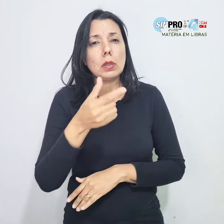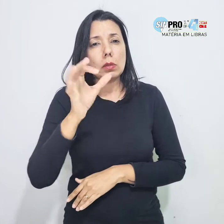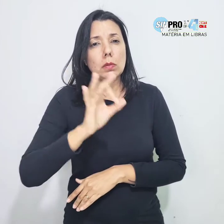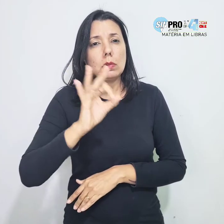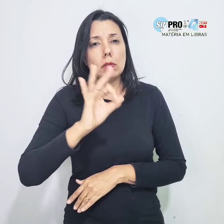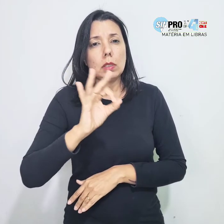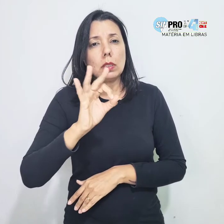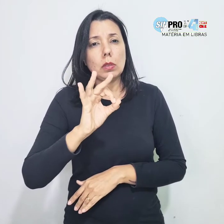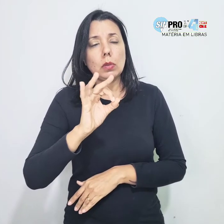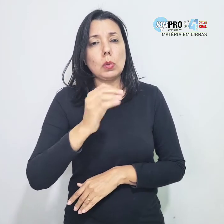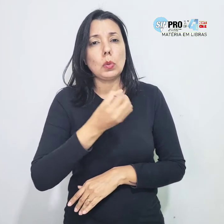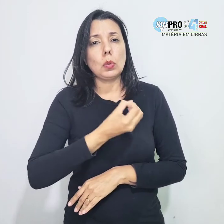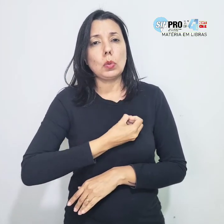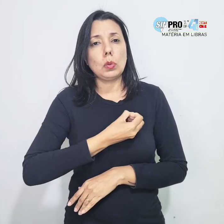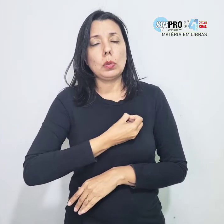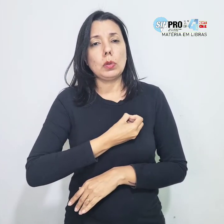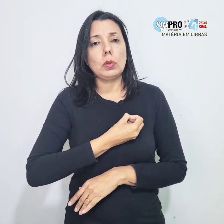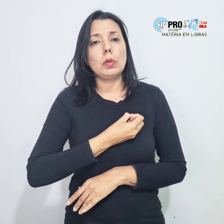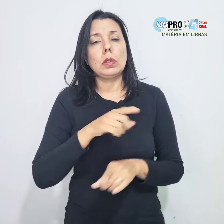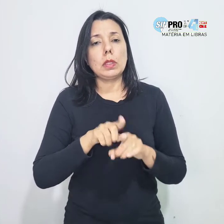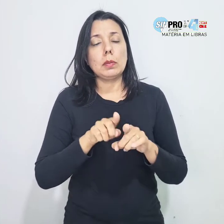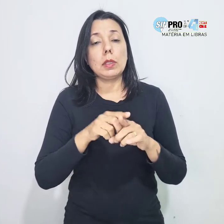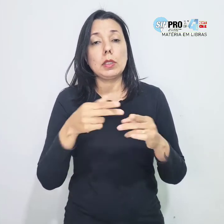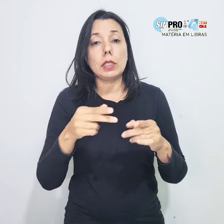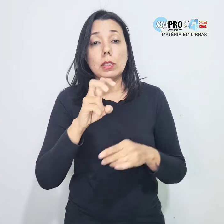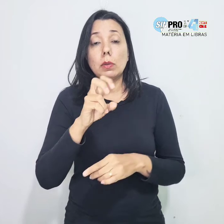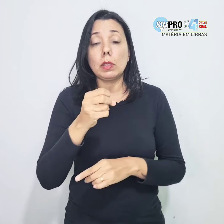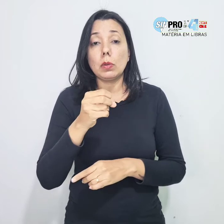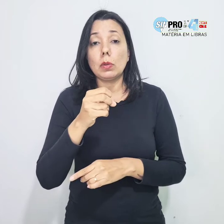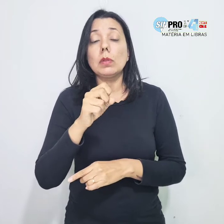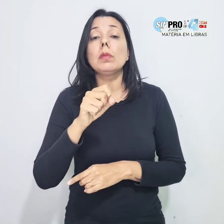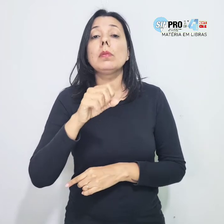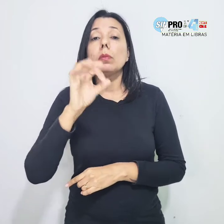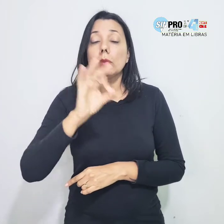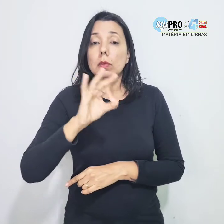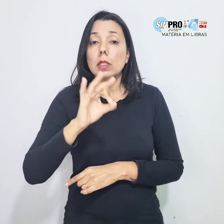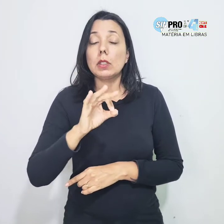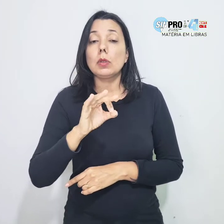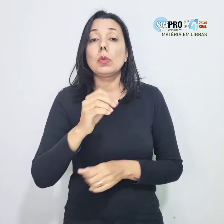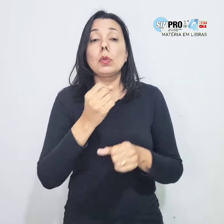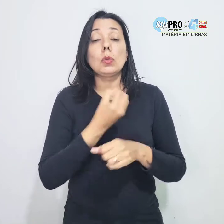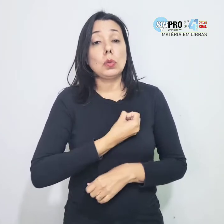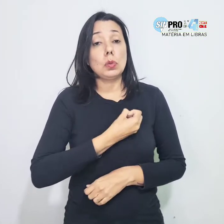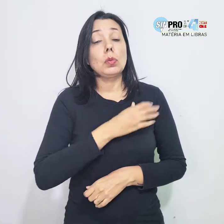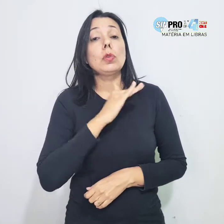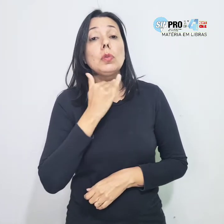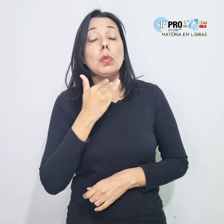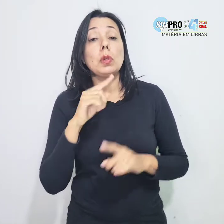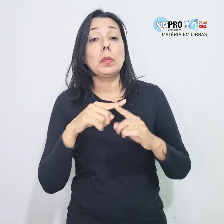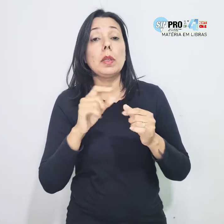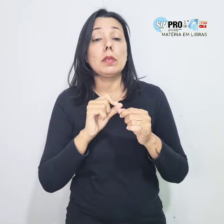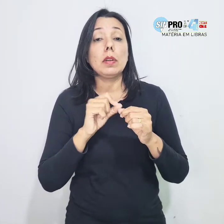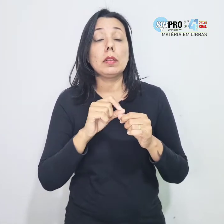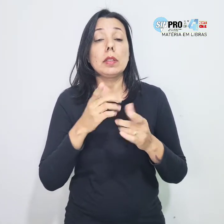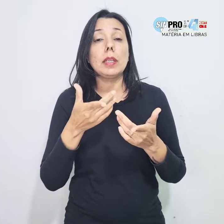62% no número de casos e 58% no número de mortos, mas faz a ressalva de que